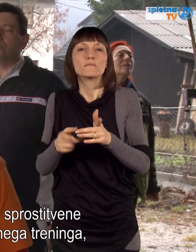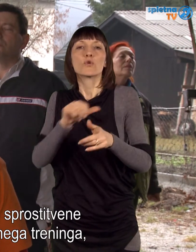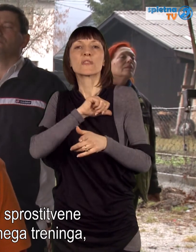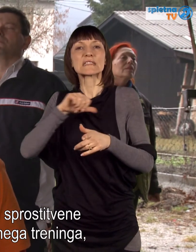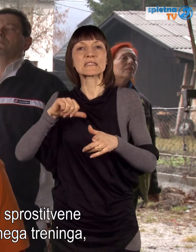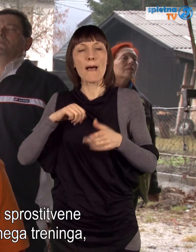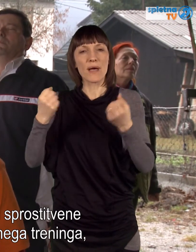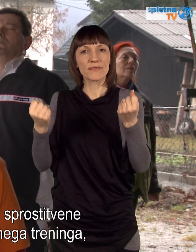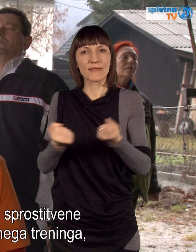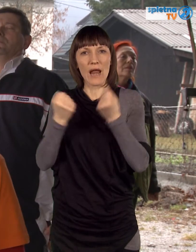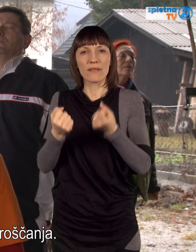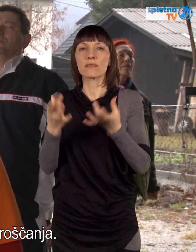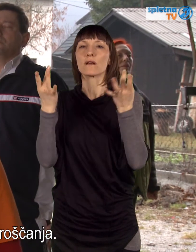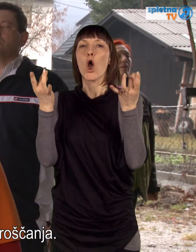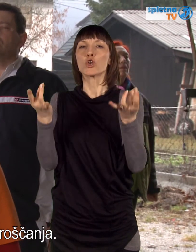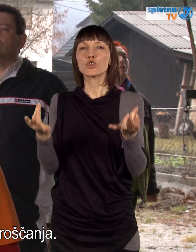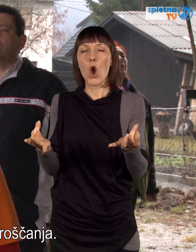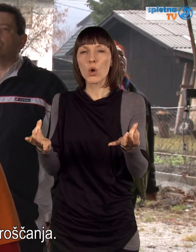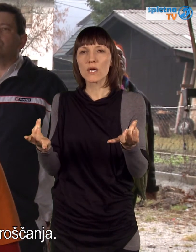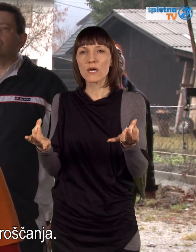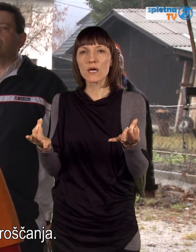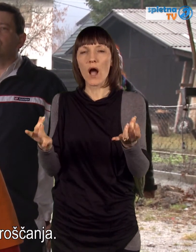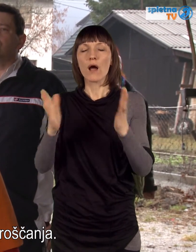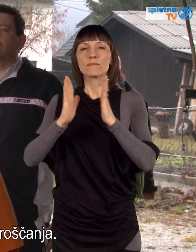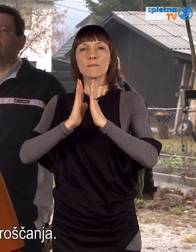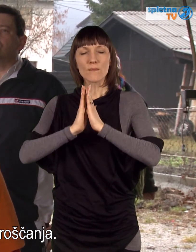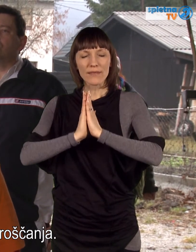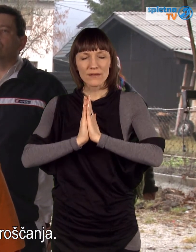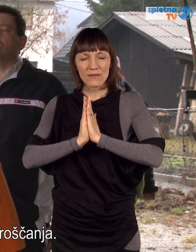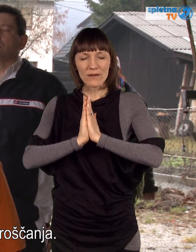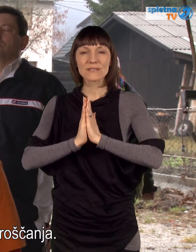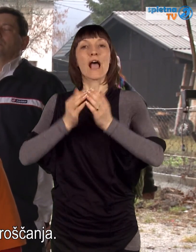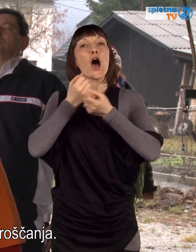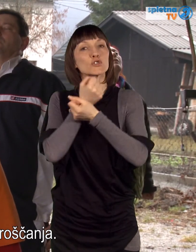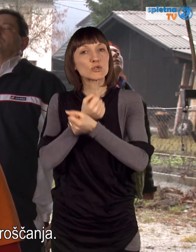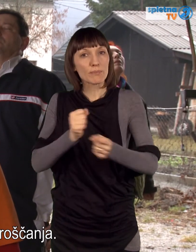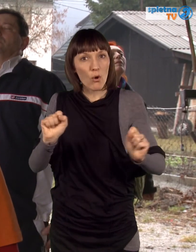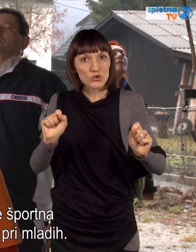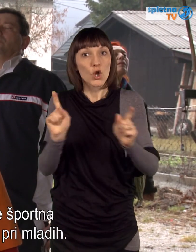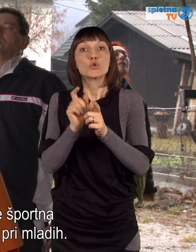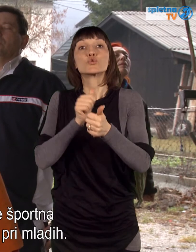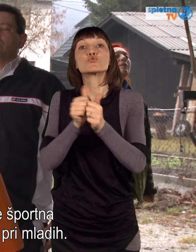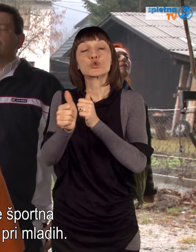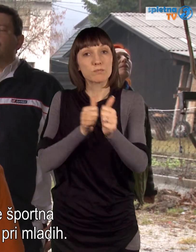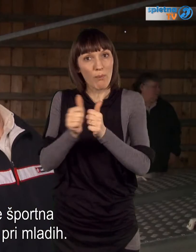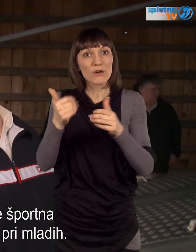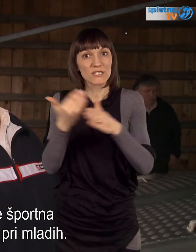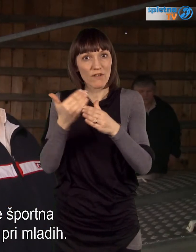avtogenega treninga, joge, meditacije, sproščanja. Zelo priporočljiva je športna aktivnost, predvsem